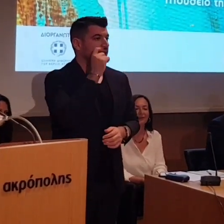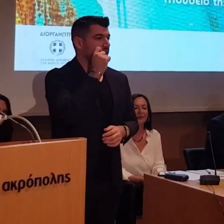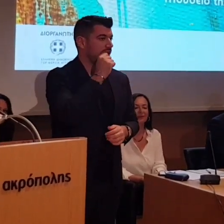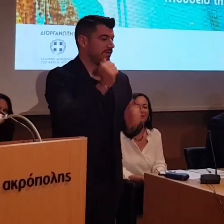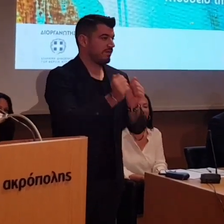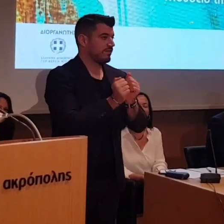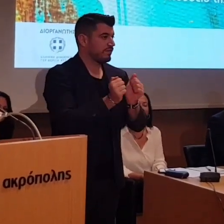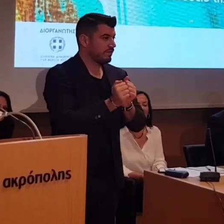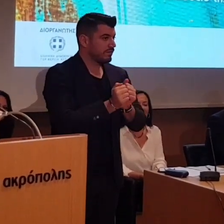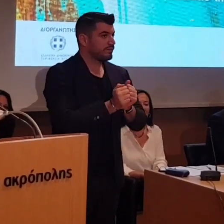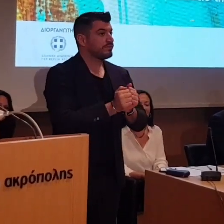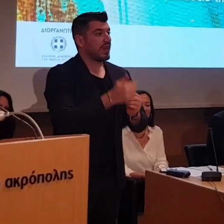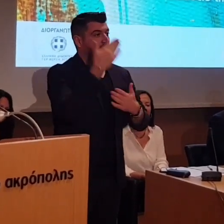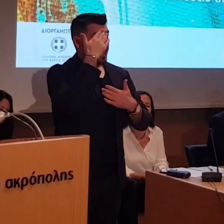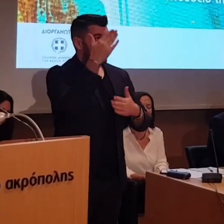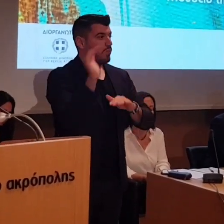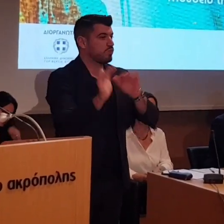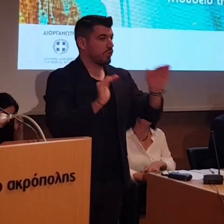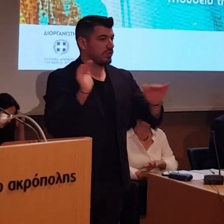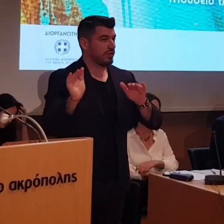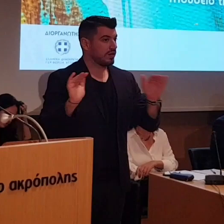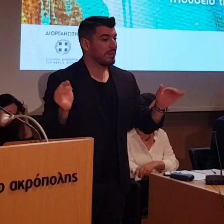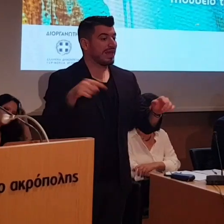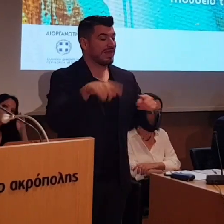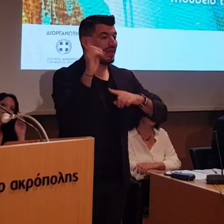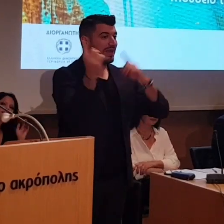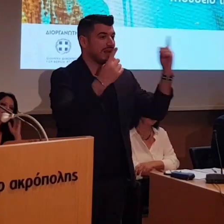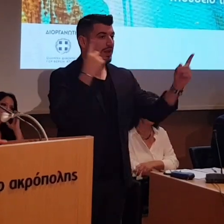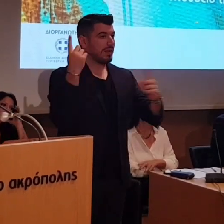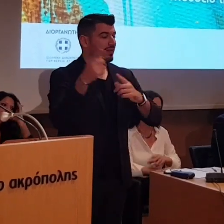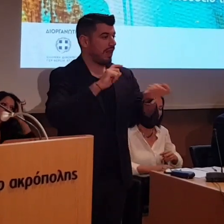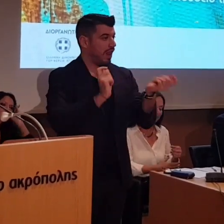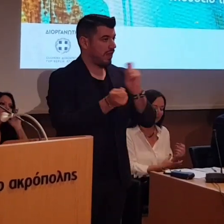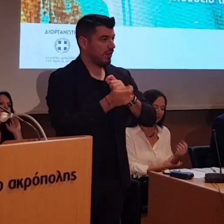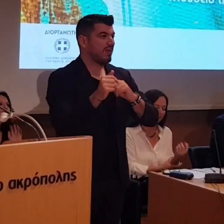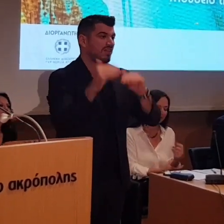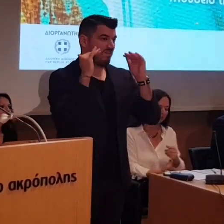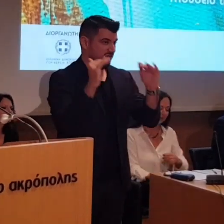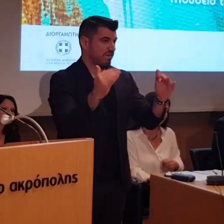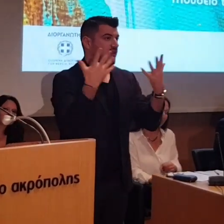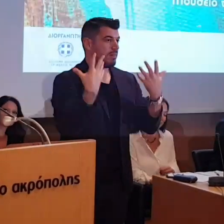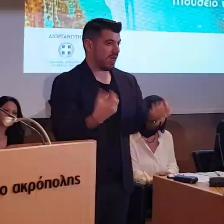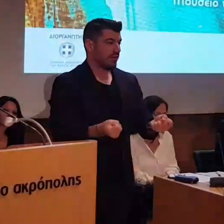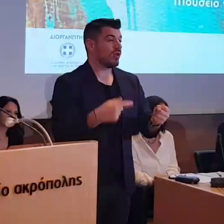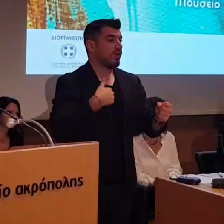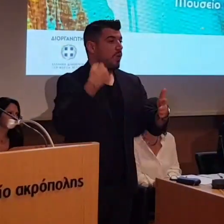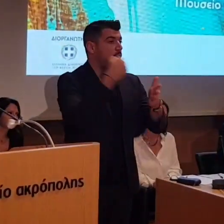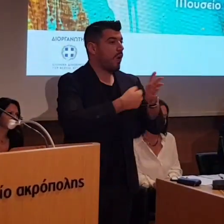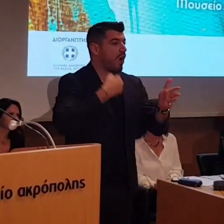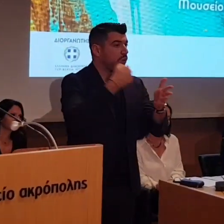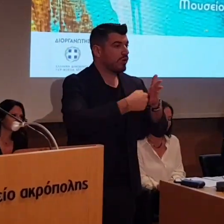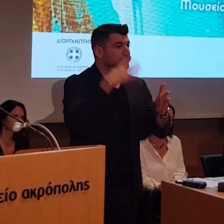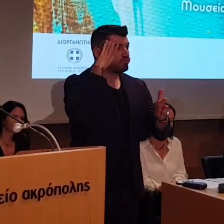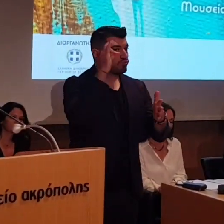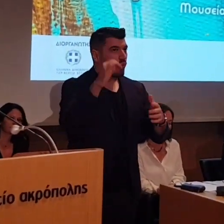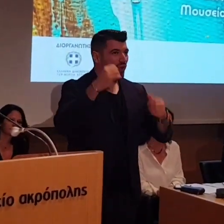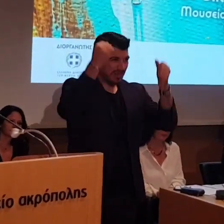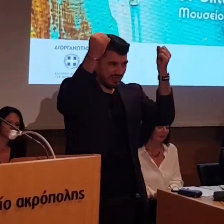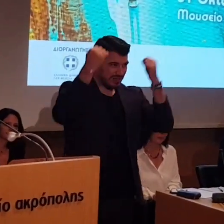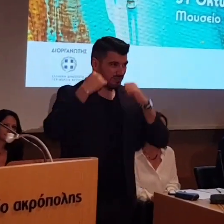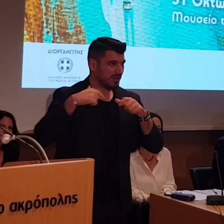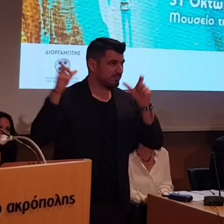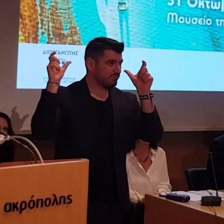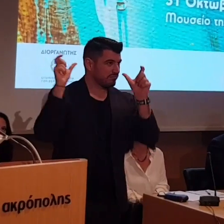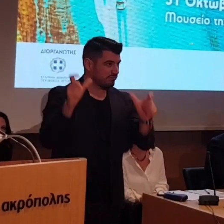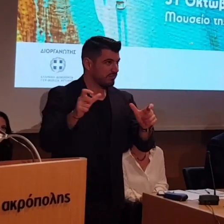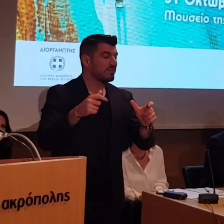προσκεκλημένοι, επιμένω, η κλιματική αλλαγή ήρθε για να μείνει, ο αγώνας για την αντιμετώπιση των συνεπειών θα είναι μακρύς